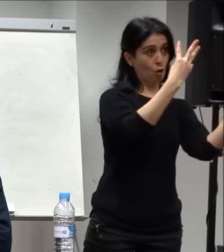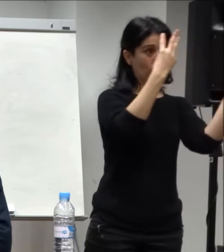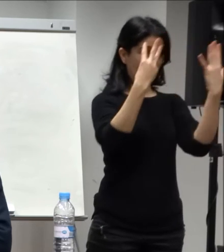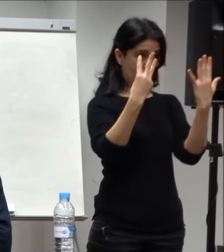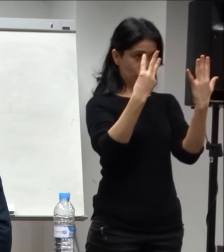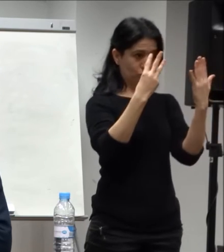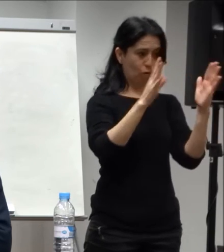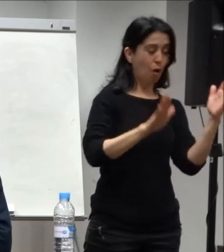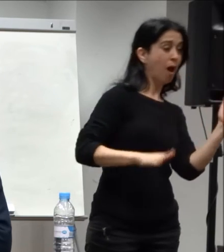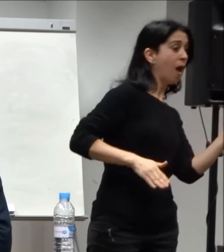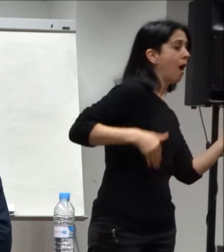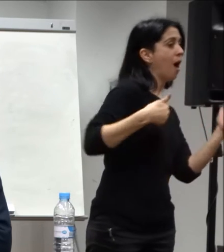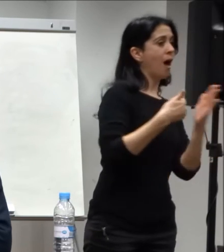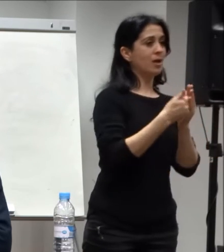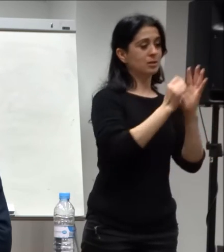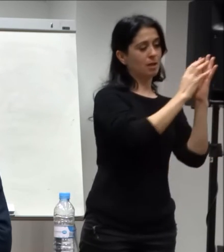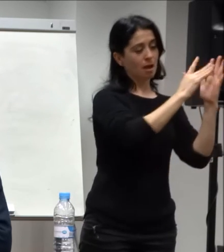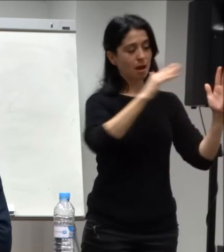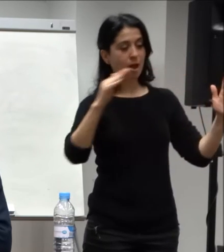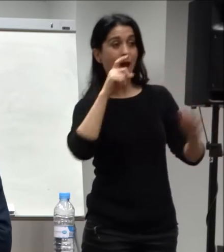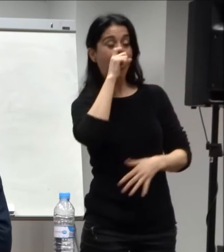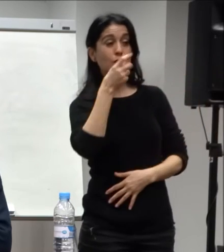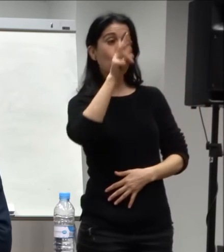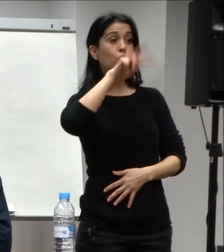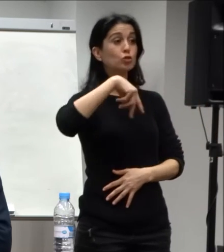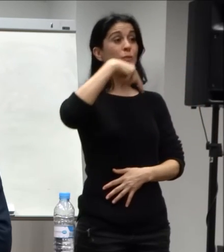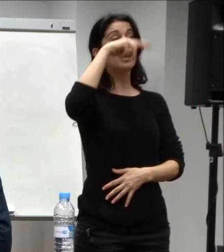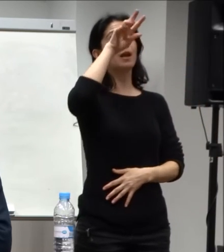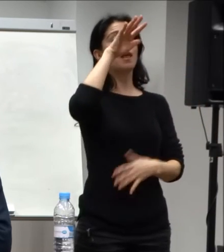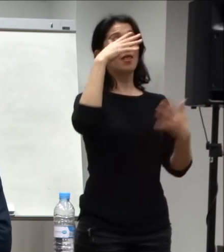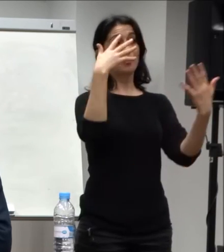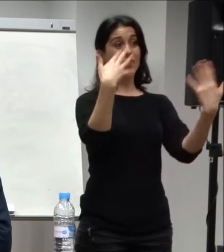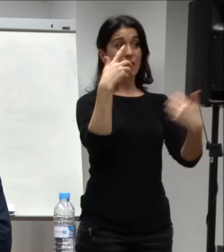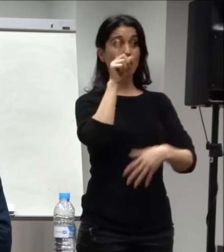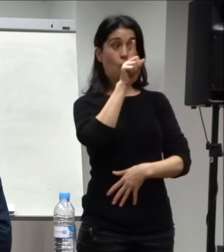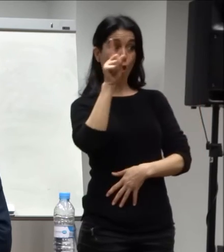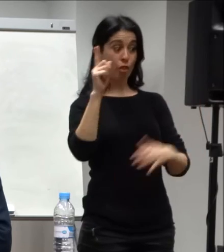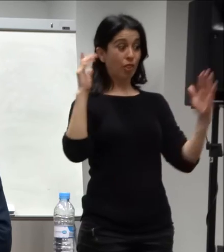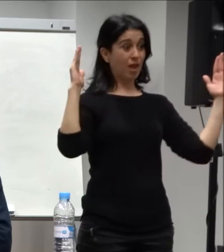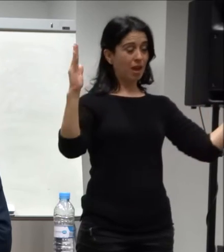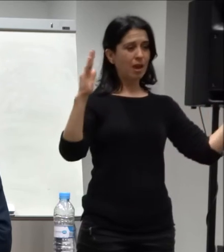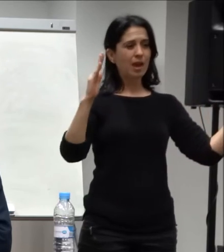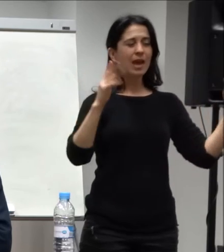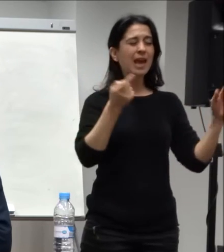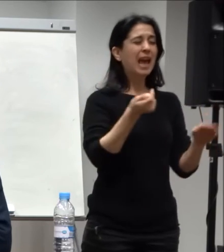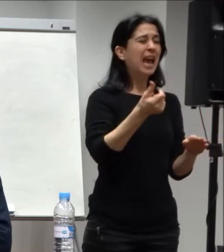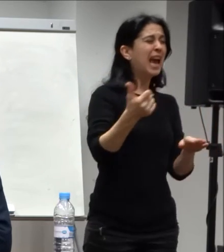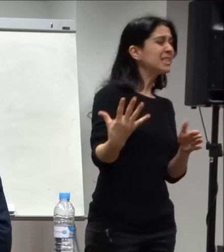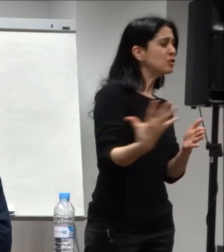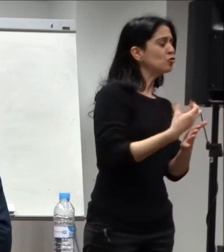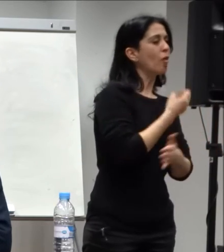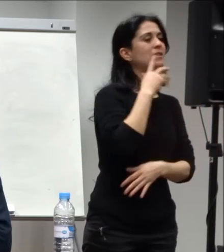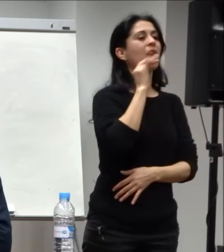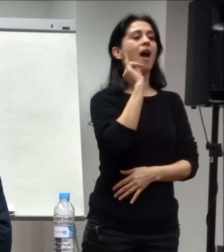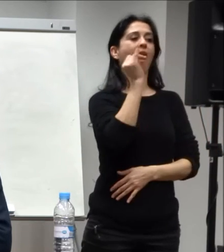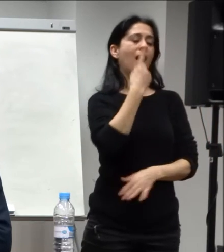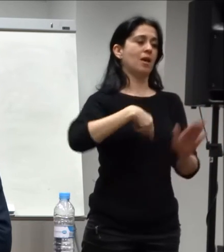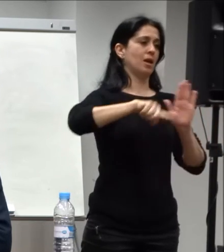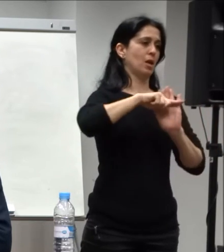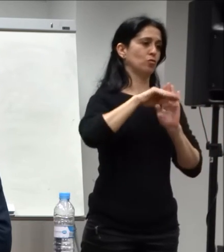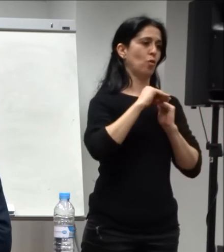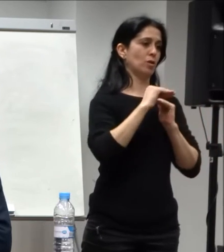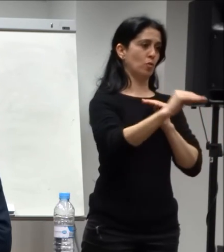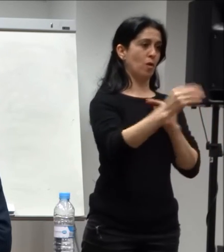año 2010-2011, prácticamente todas tienen cláusula suelo. ¿Vale? Hablamos de un porcentaje que supera el